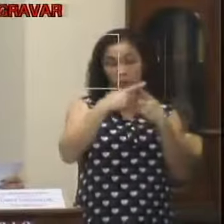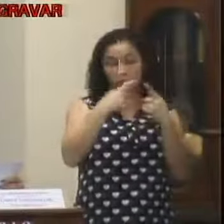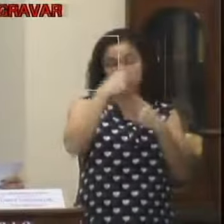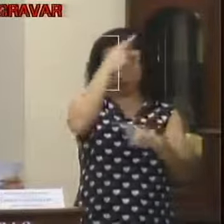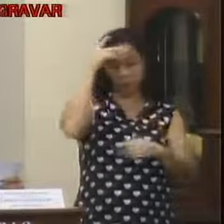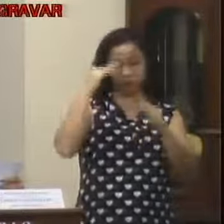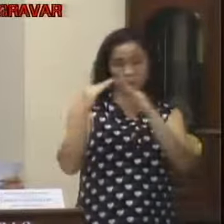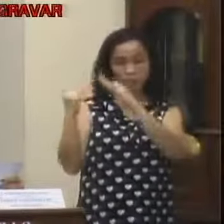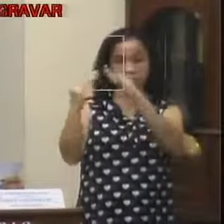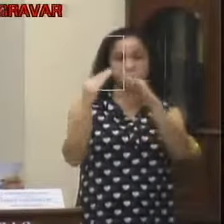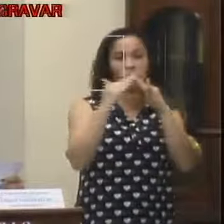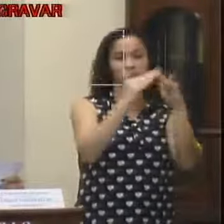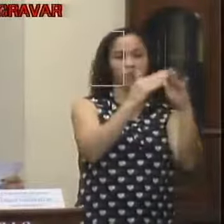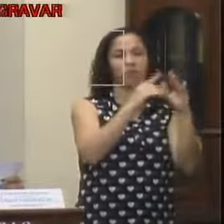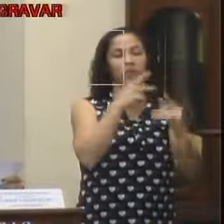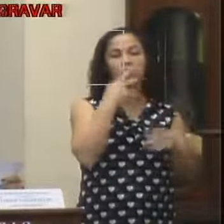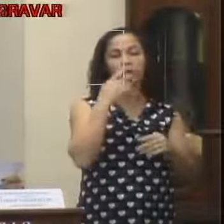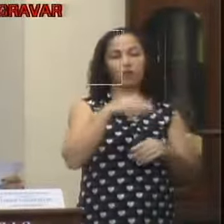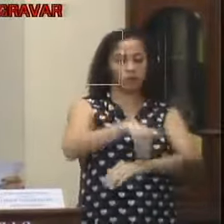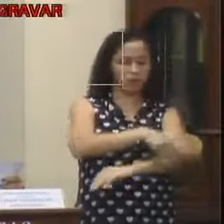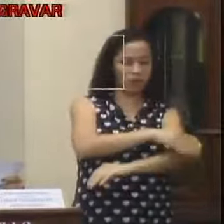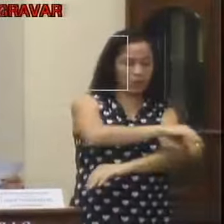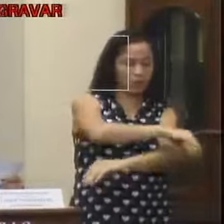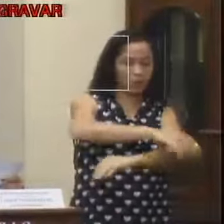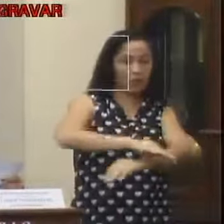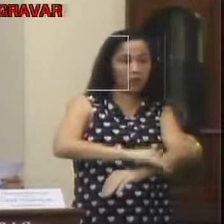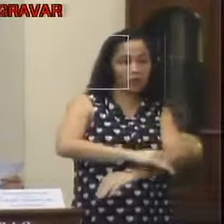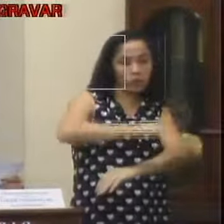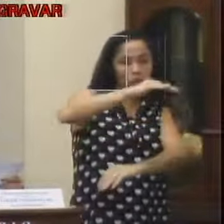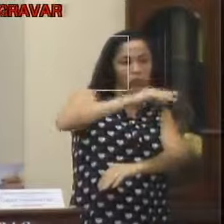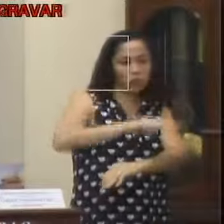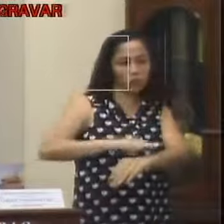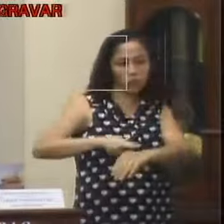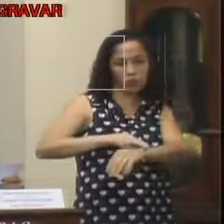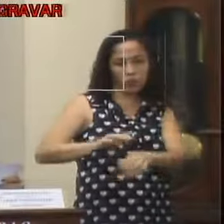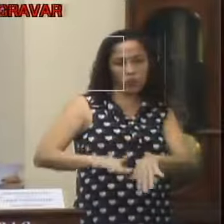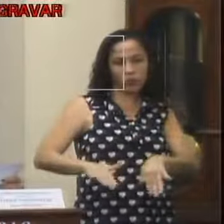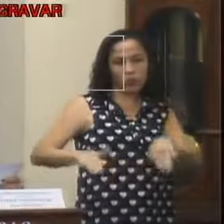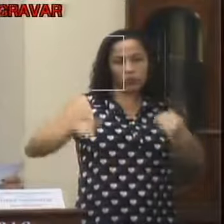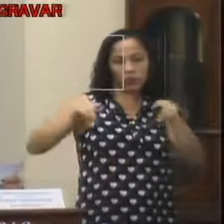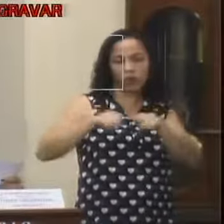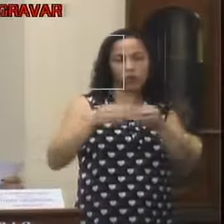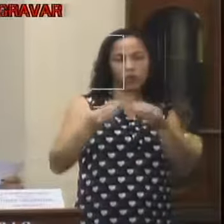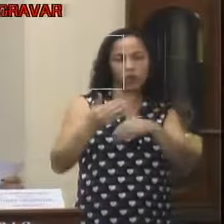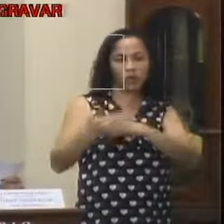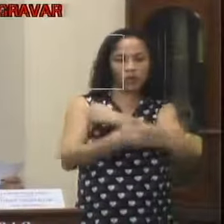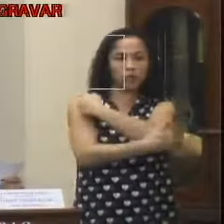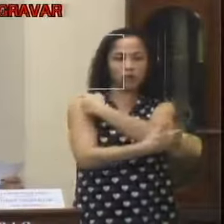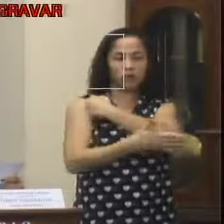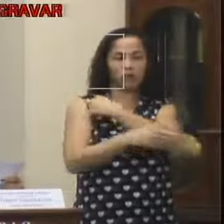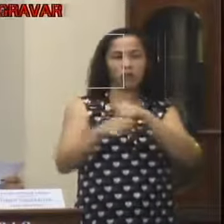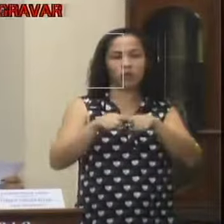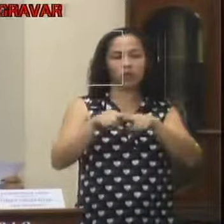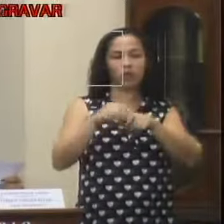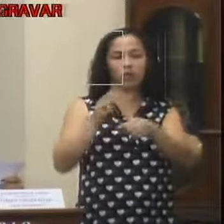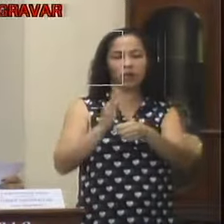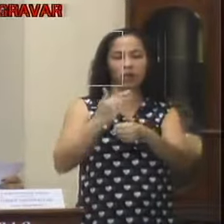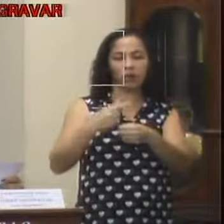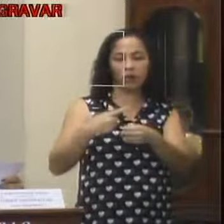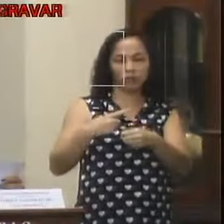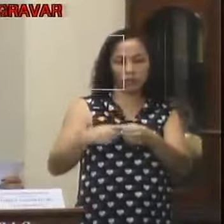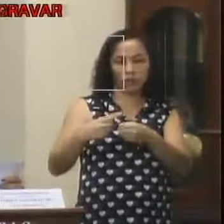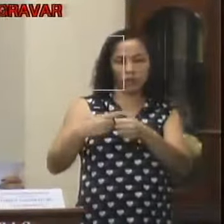pela calçada, que já é estreita e ainda está tomada pelo mato que se estende do terreno localizado na esquina, que dá acesso aos bairros da Aparecida e Monte Belo, obrigando